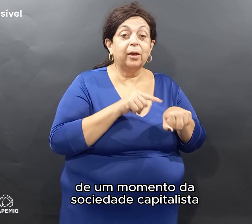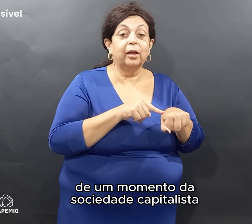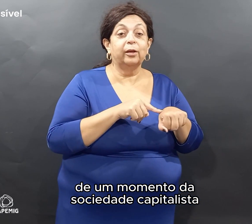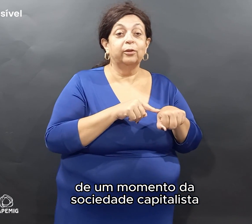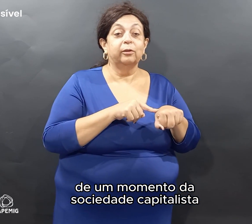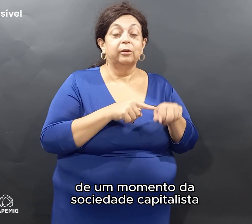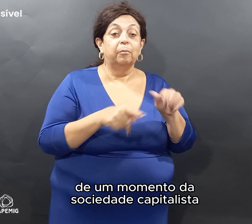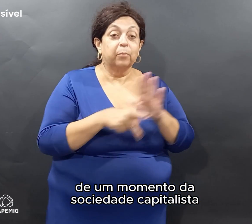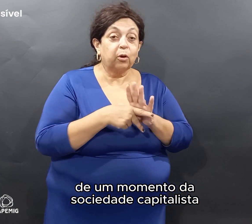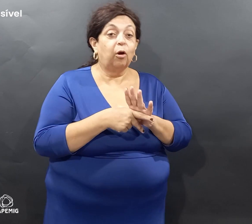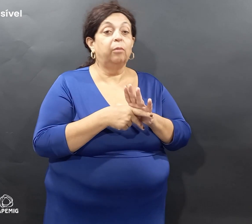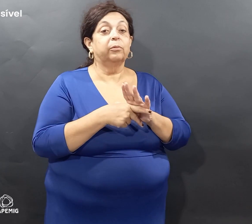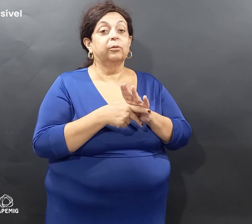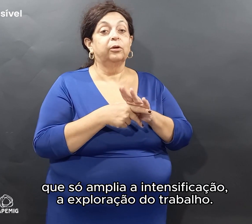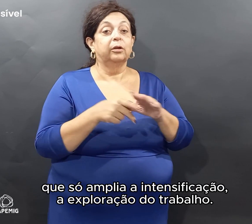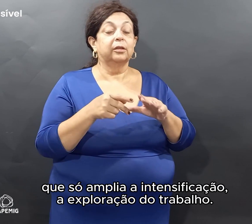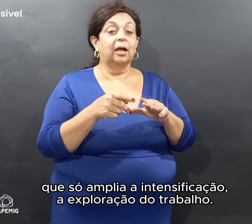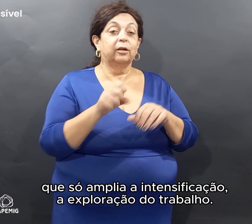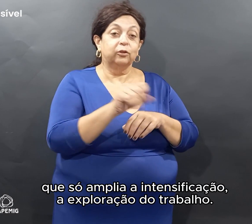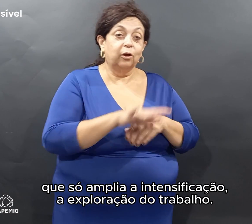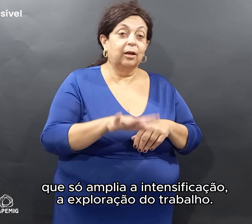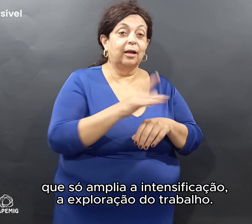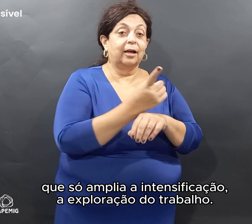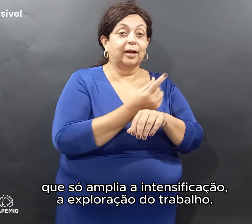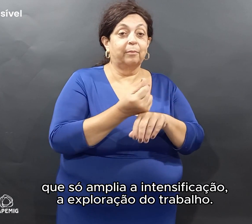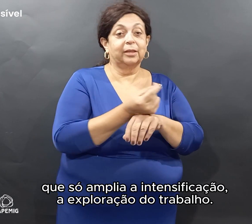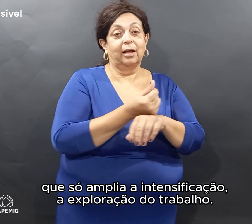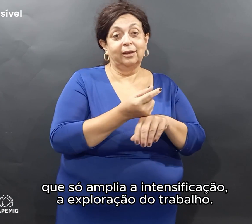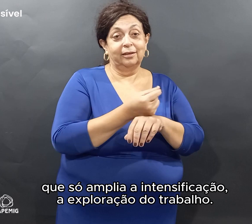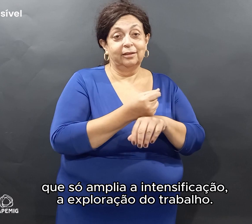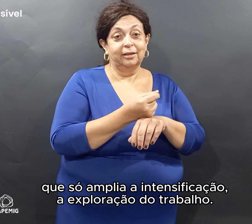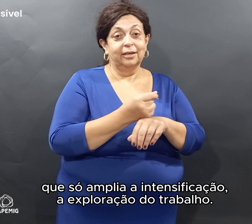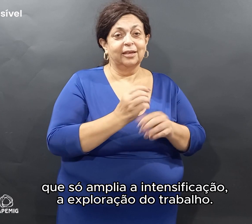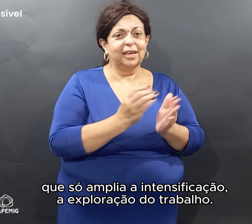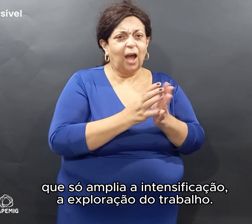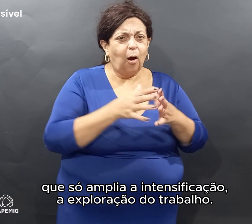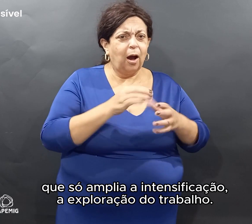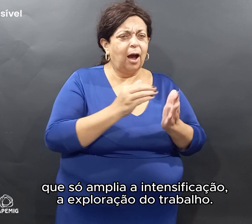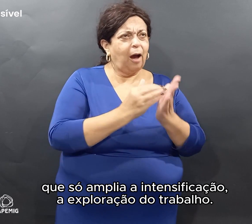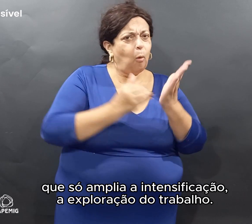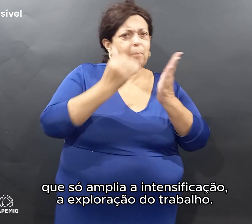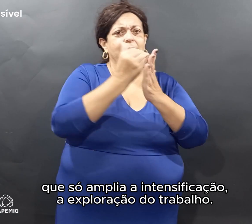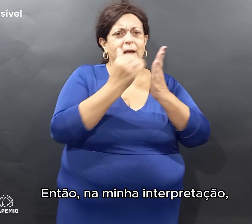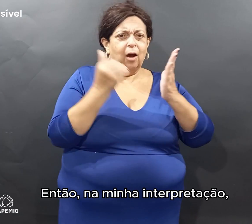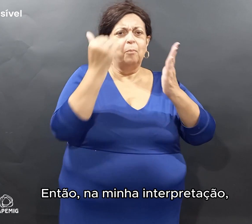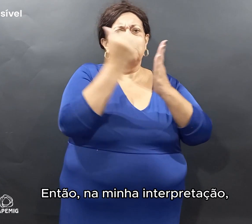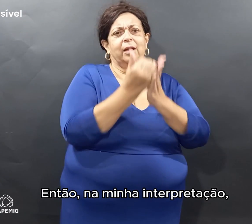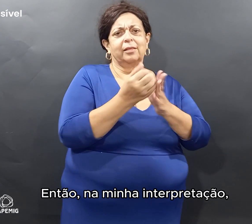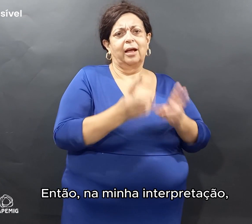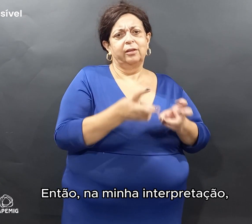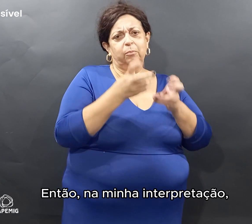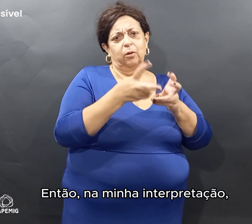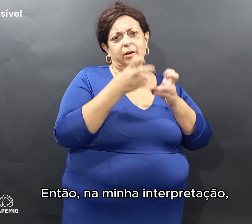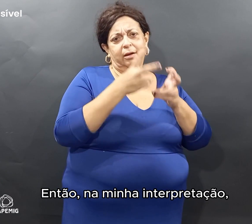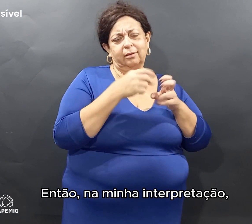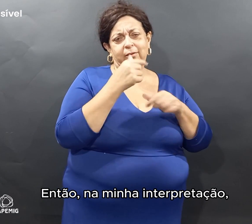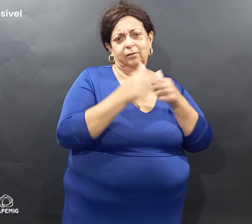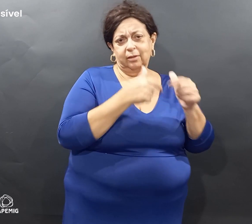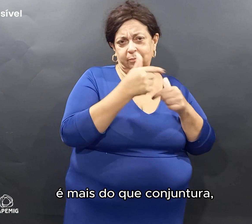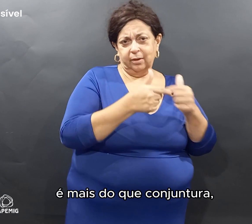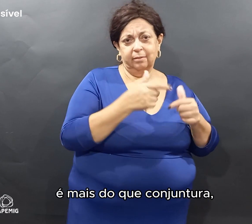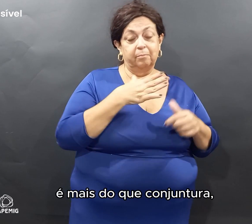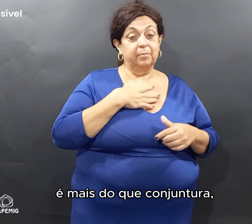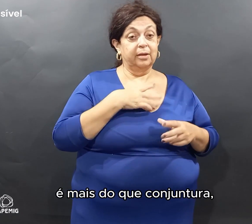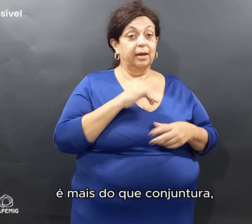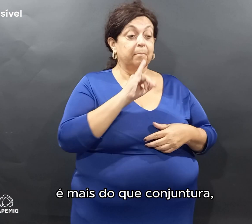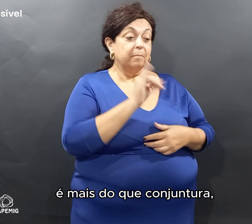da sociedade capitalista que só amplia a intensificação e a exploração do trabalho, né? Então, na minha interpretação,